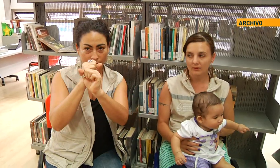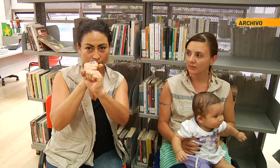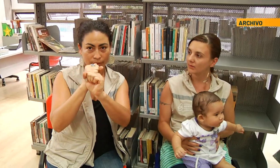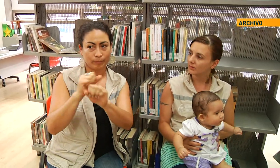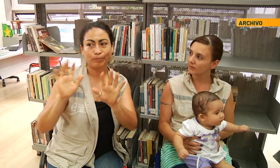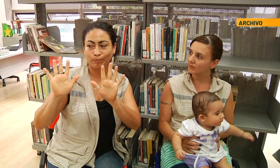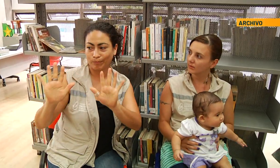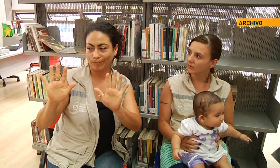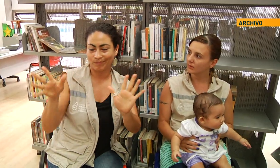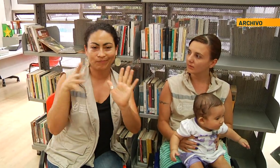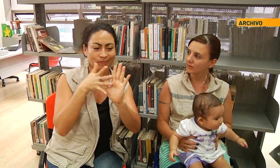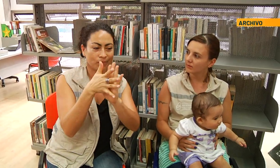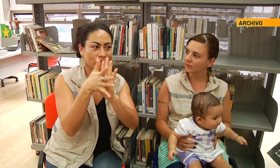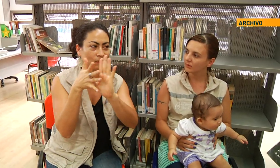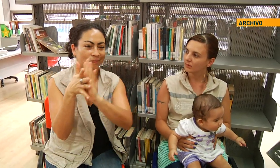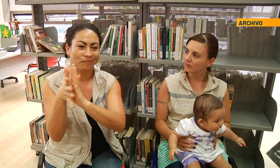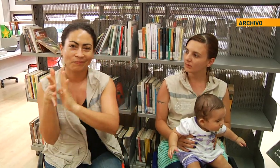555 mil de ellas en Colombia.